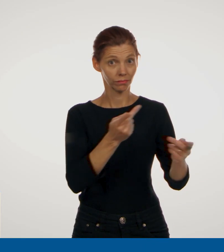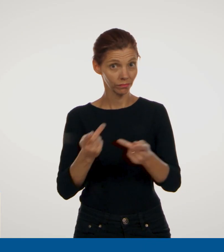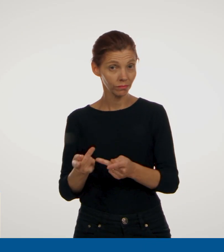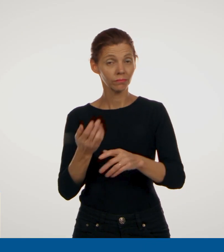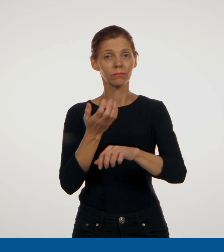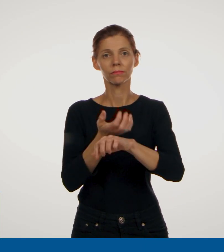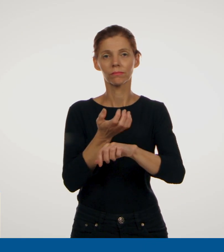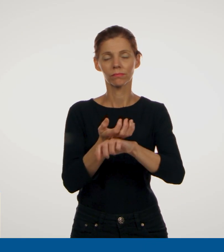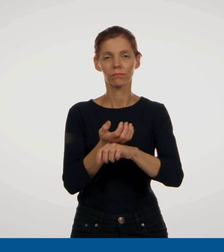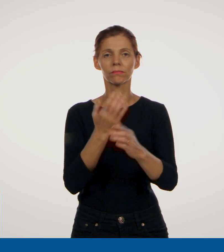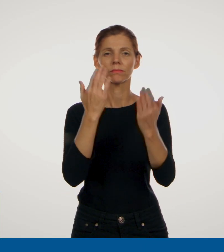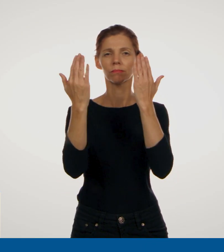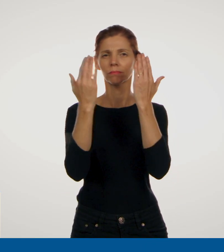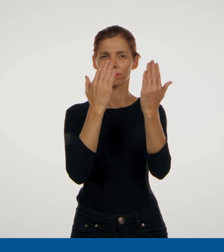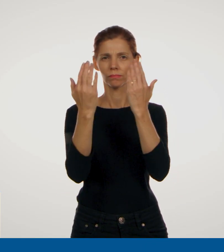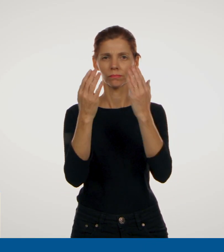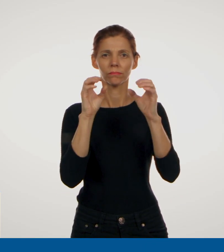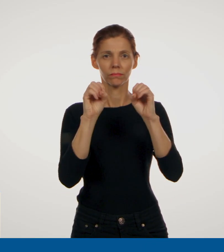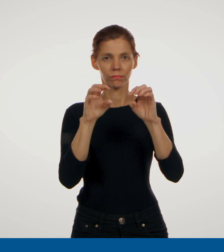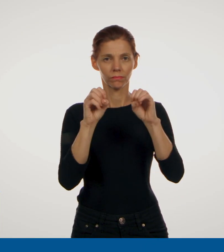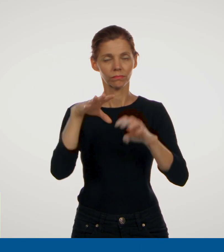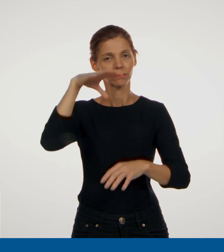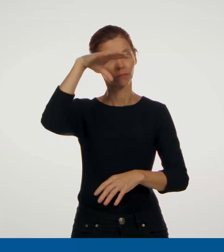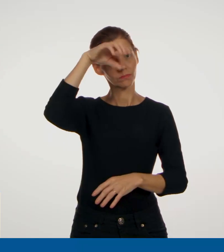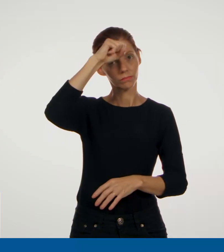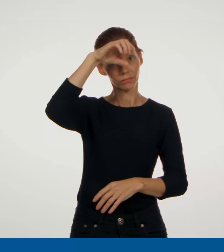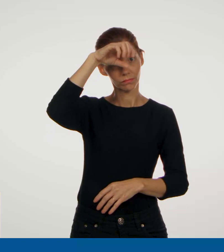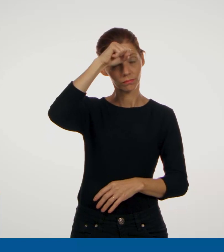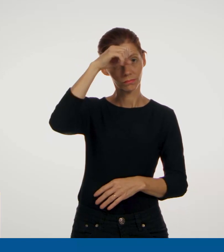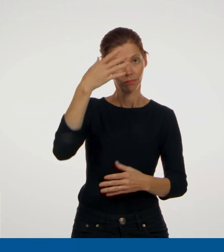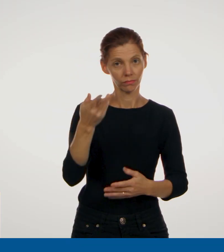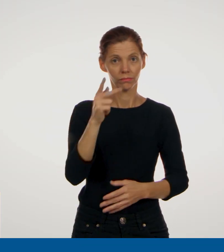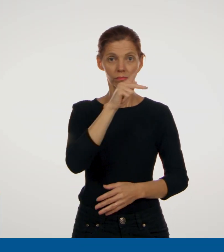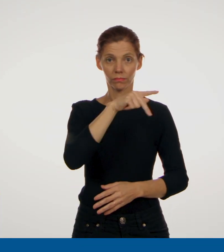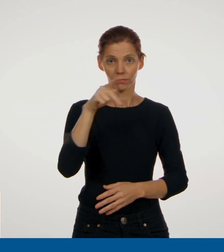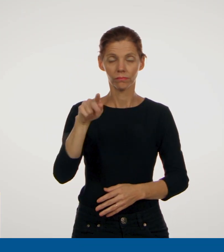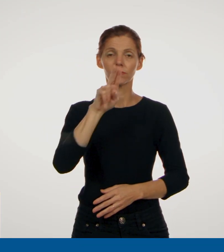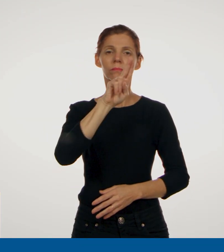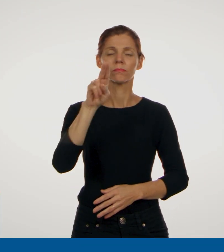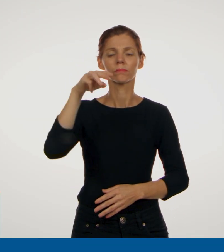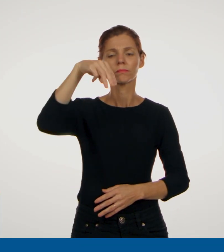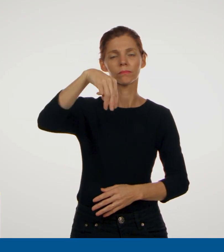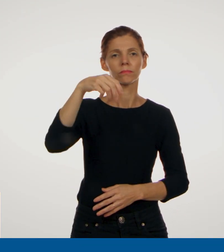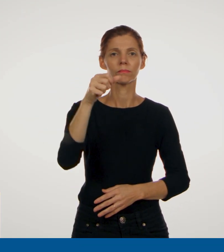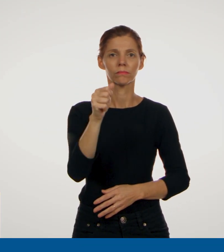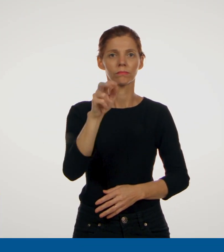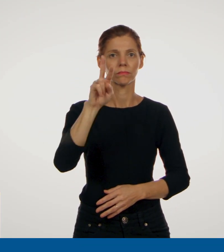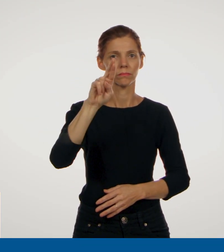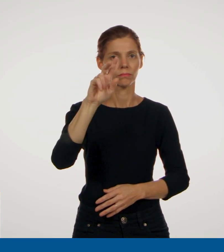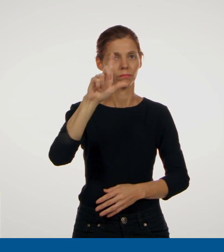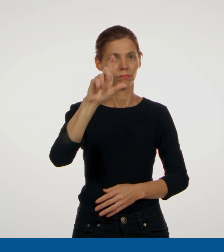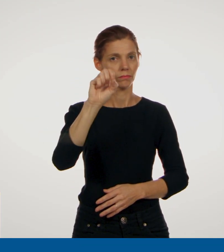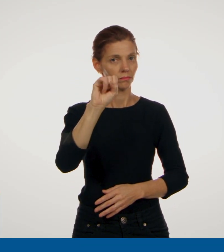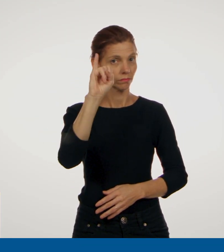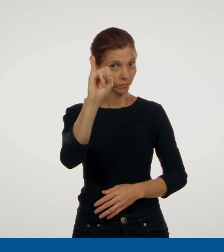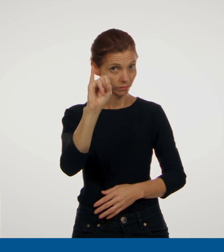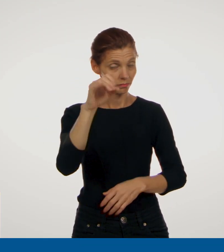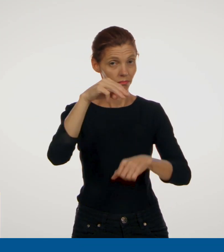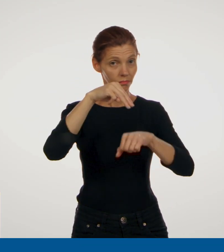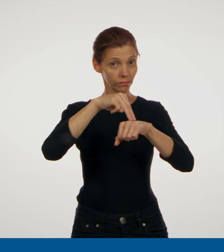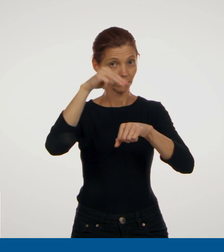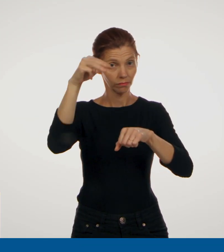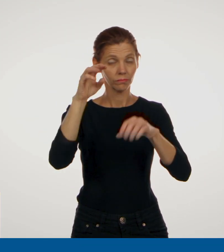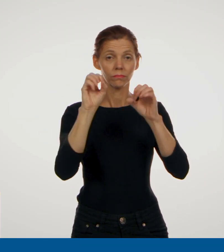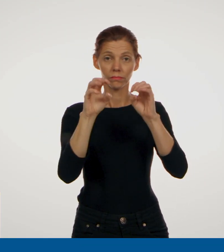Seja bem-vindo à disciplina de Psicologia da Educação e da Aprendizagem. Sou a professora Marley Adriana Bayer Floriani, mestre